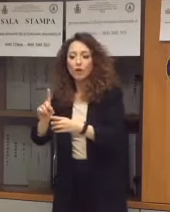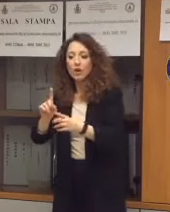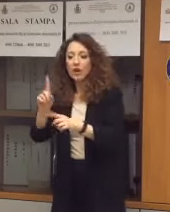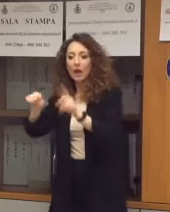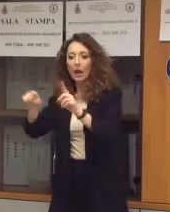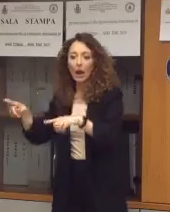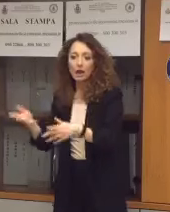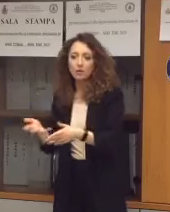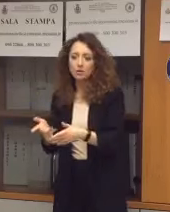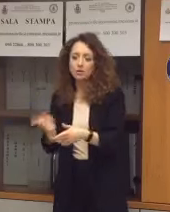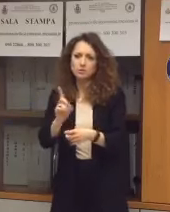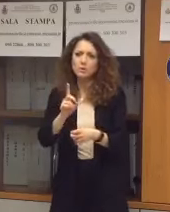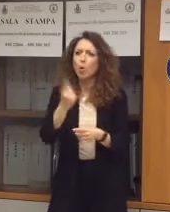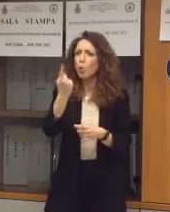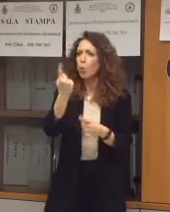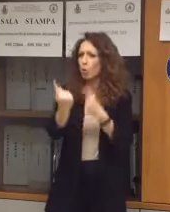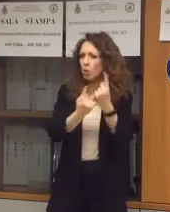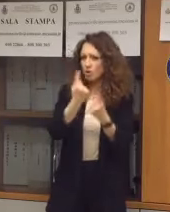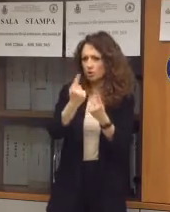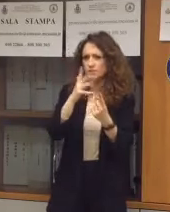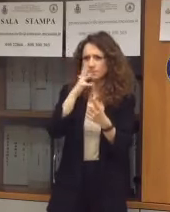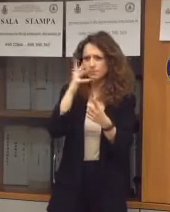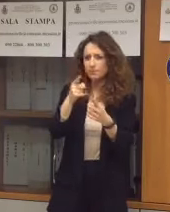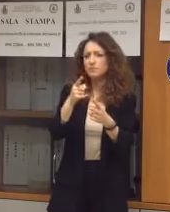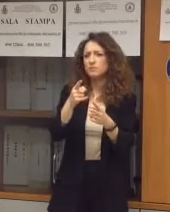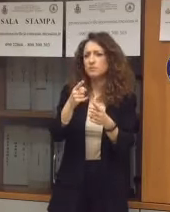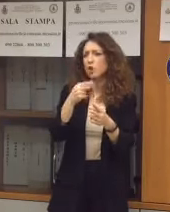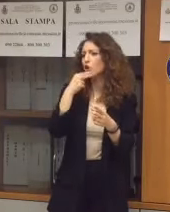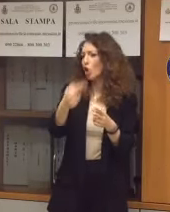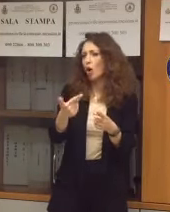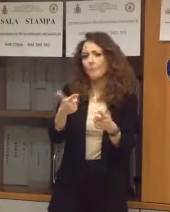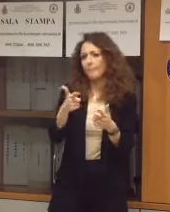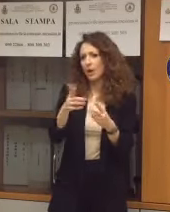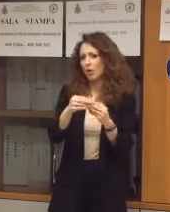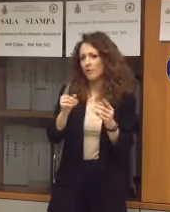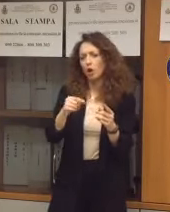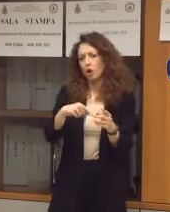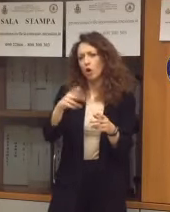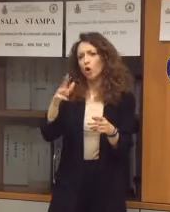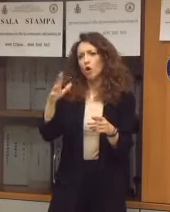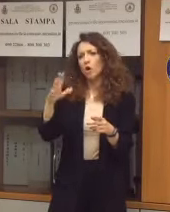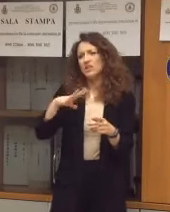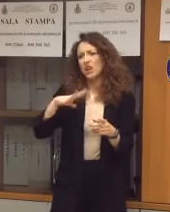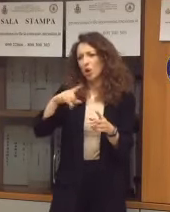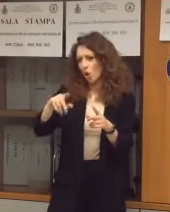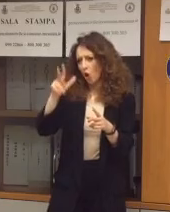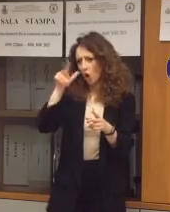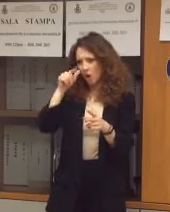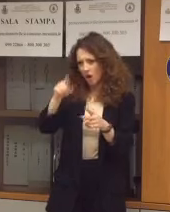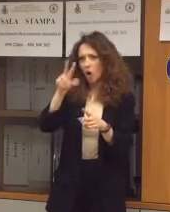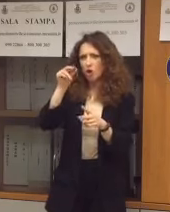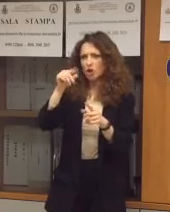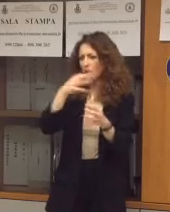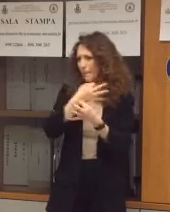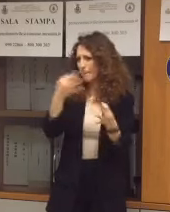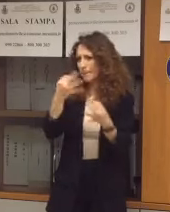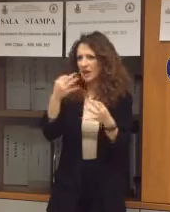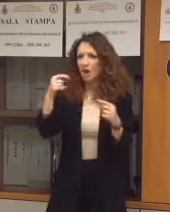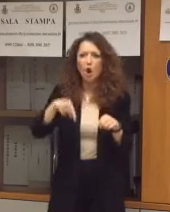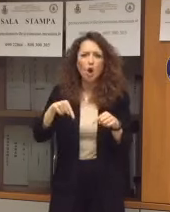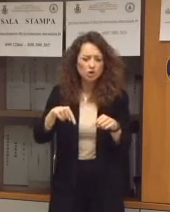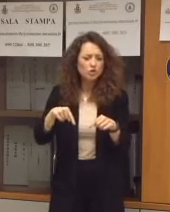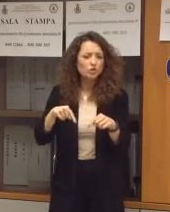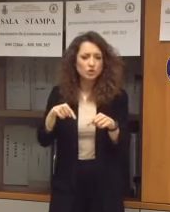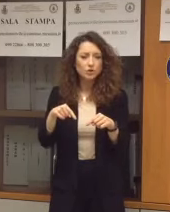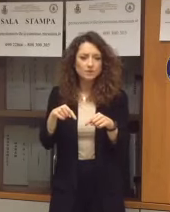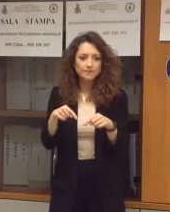faccio il nome, per carità, e a me dispiace, una signora che io conosco bene, conosciamo tutti quanti, oggi ha fatto di tutto e di